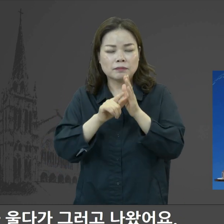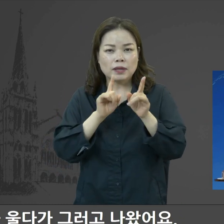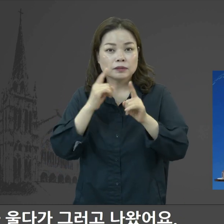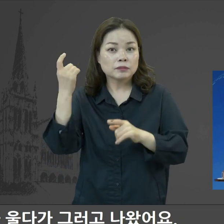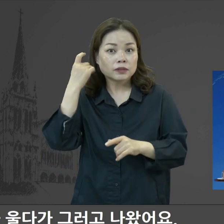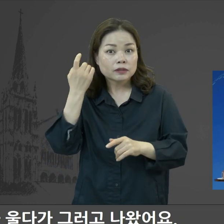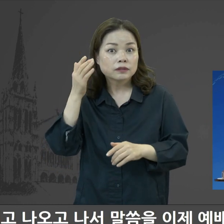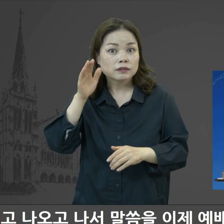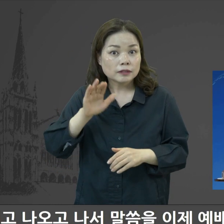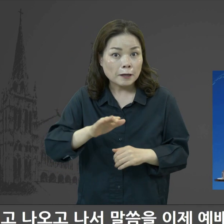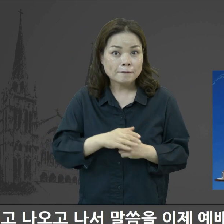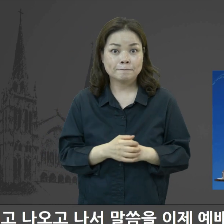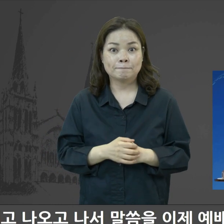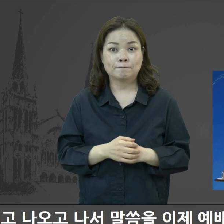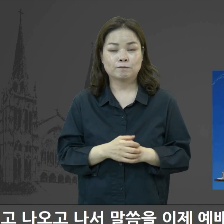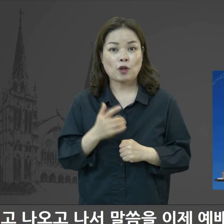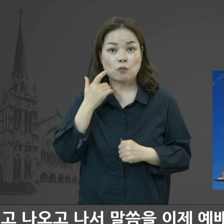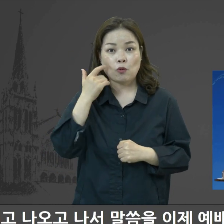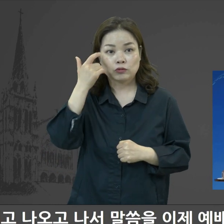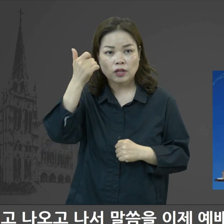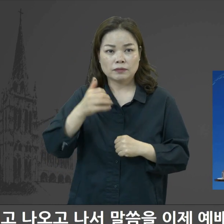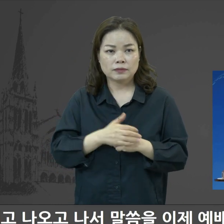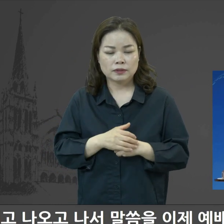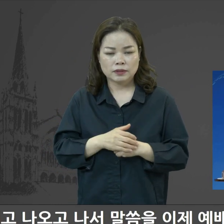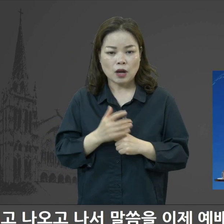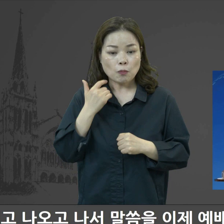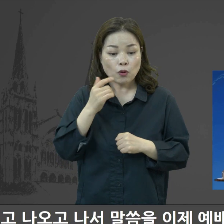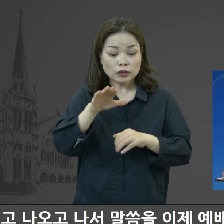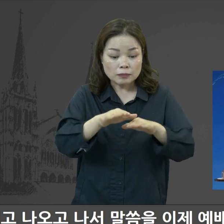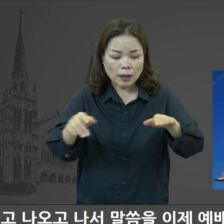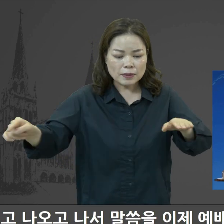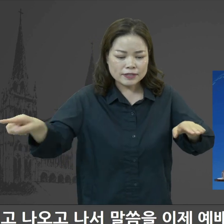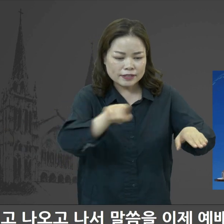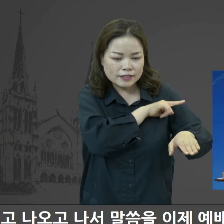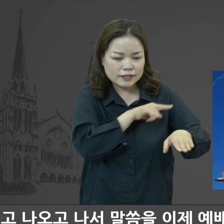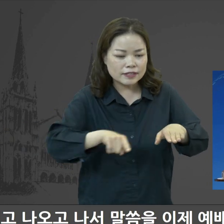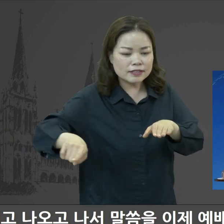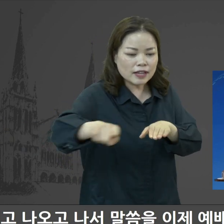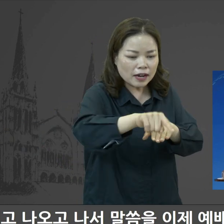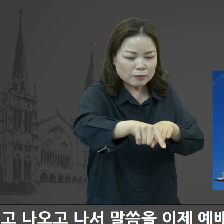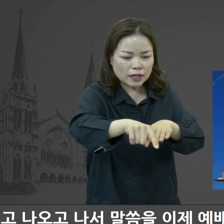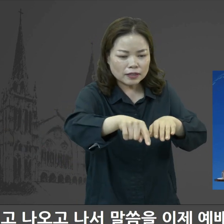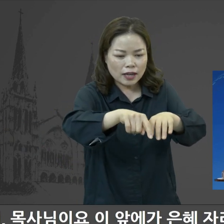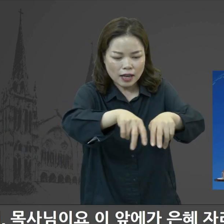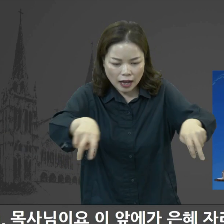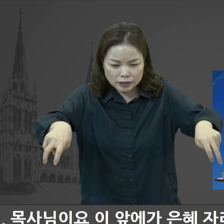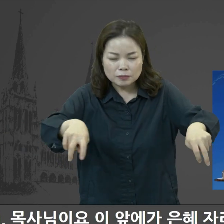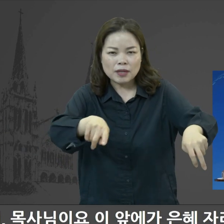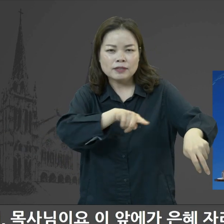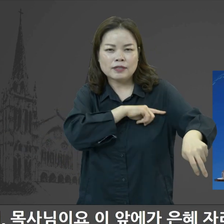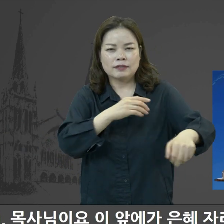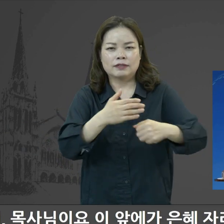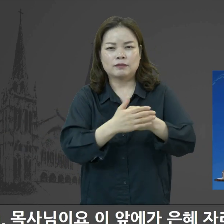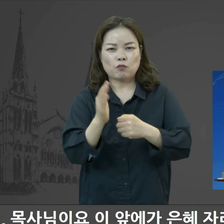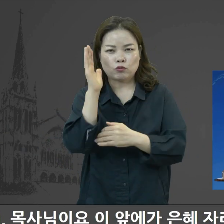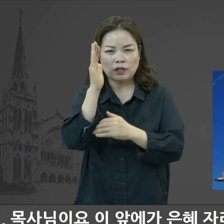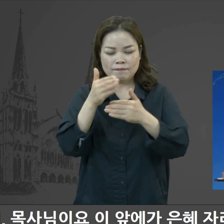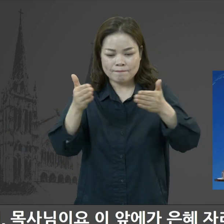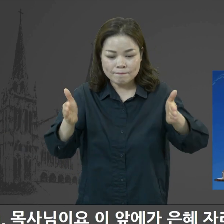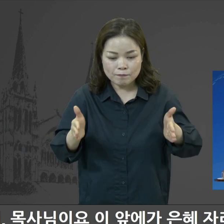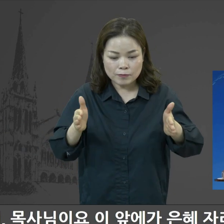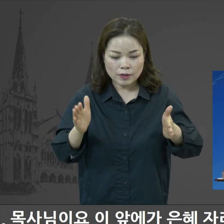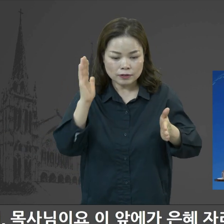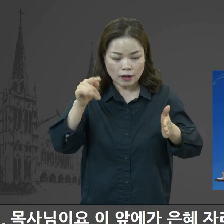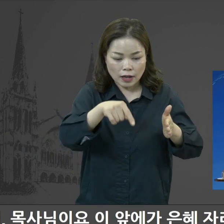말씀을 듣는데, 목사님이요, 이 앞에가 은혜 자리래요. 여기 와서 은혜를 받는 게 여기가